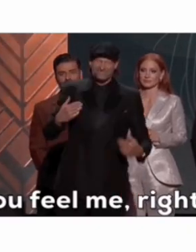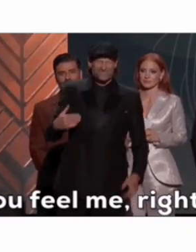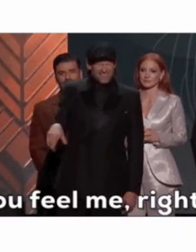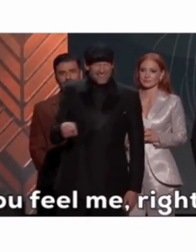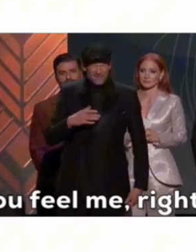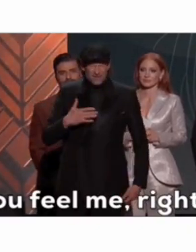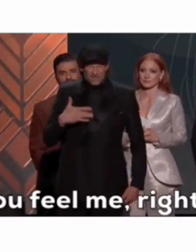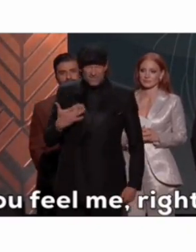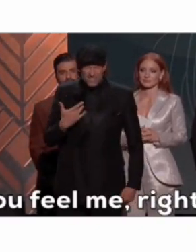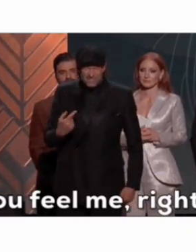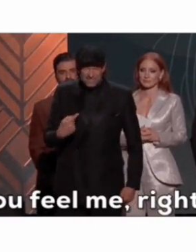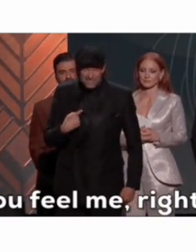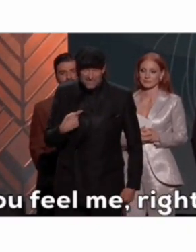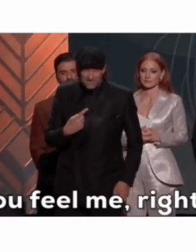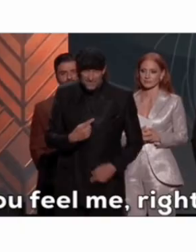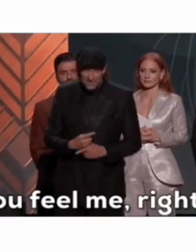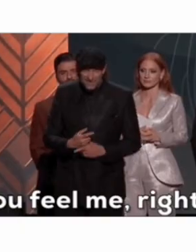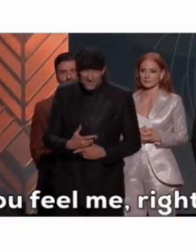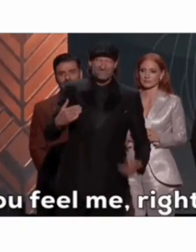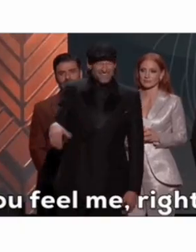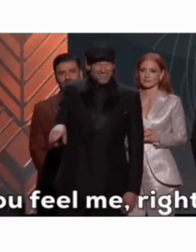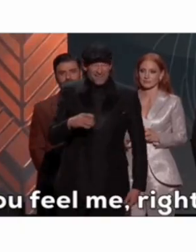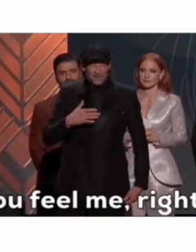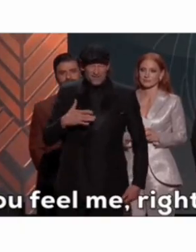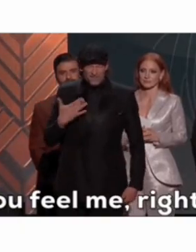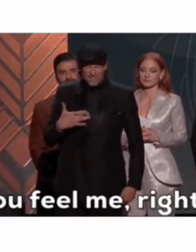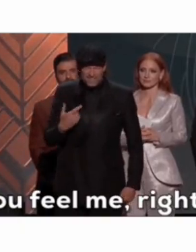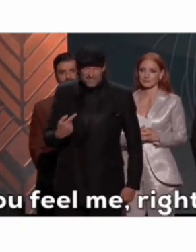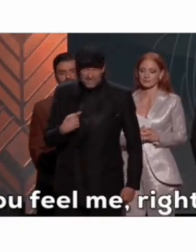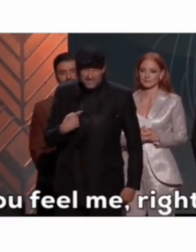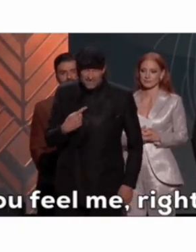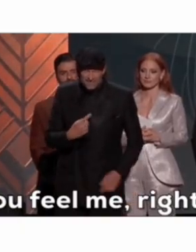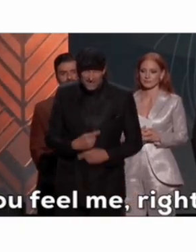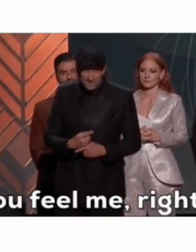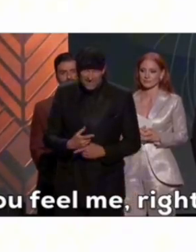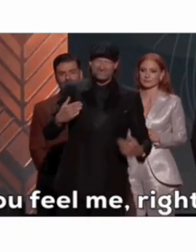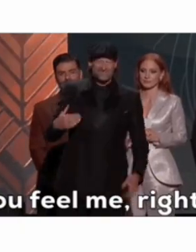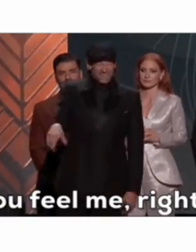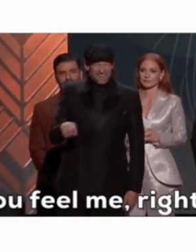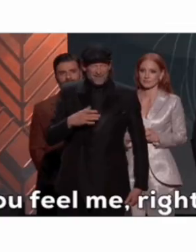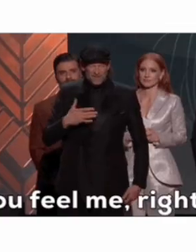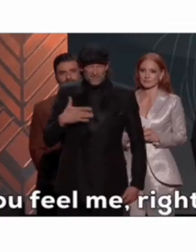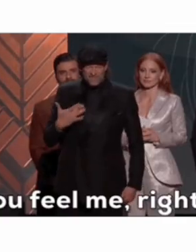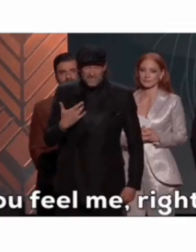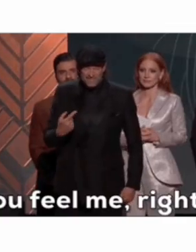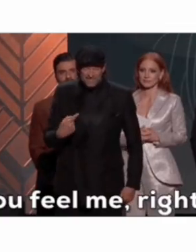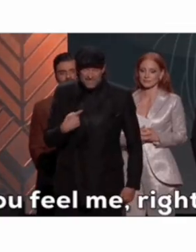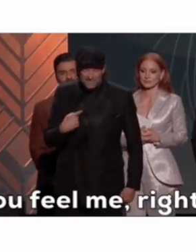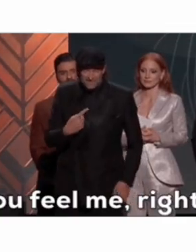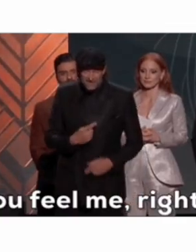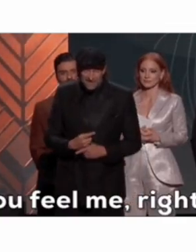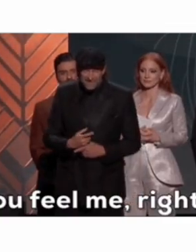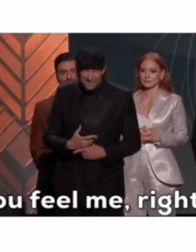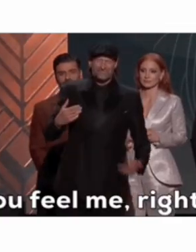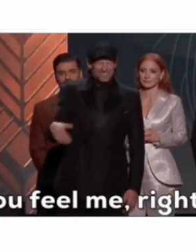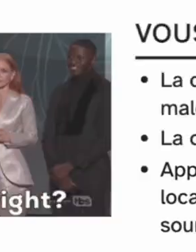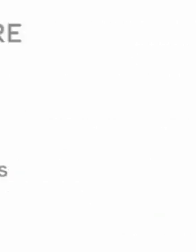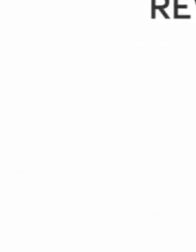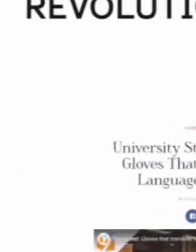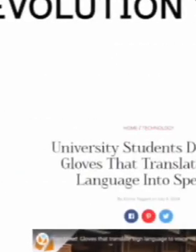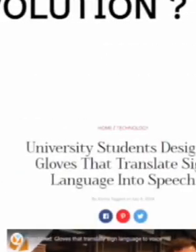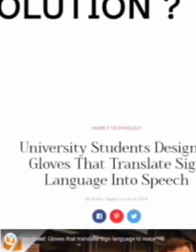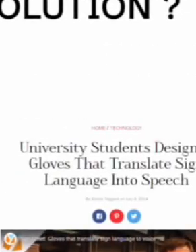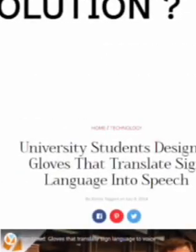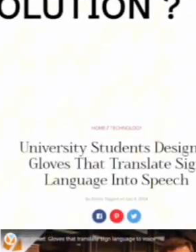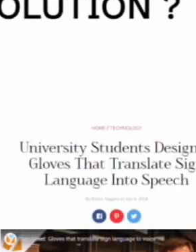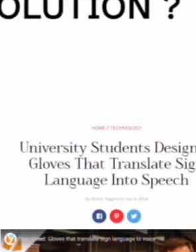d'être en contact avec la communauté pour savoir si l'outil que vous voulez construire sera utile.